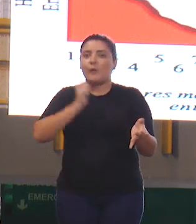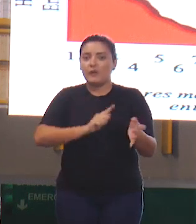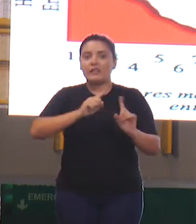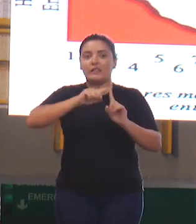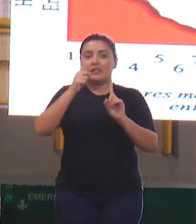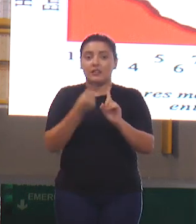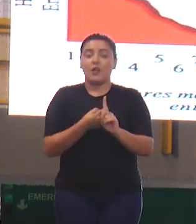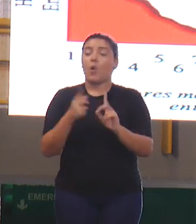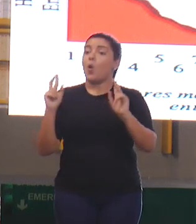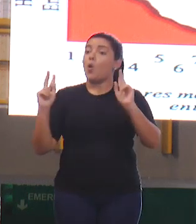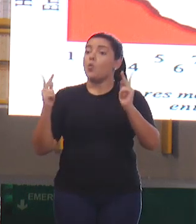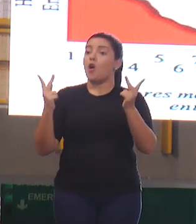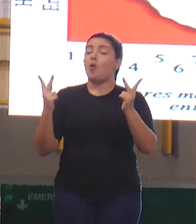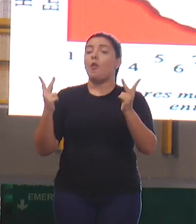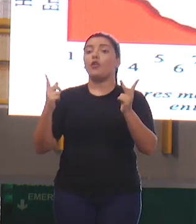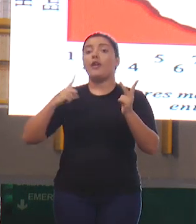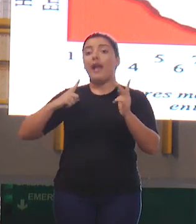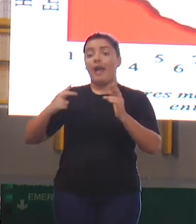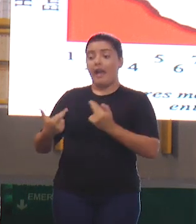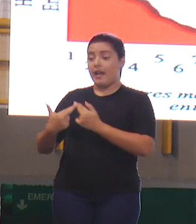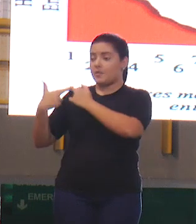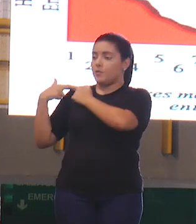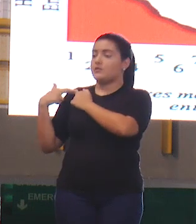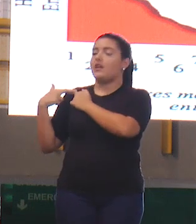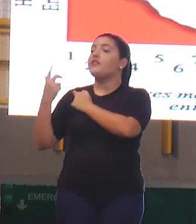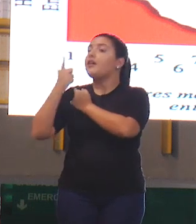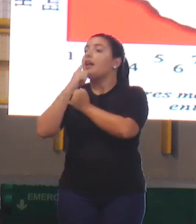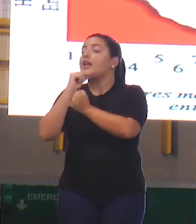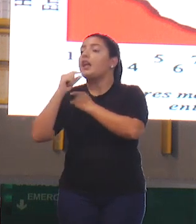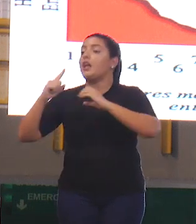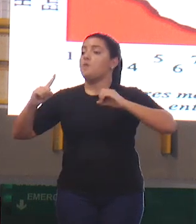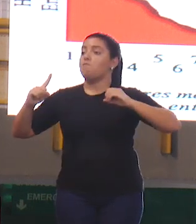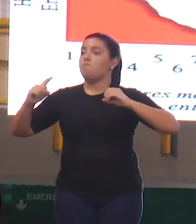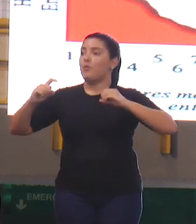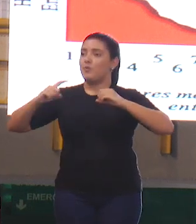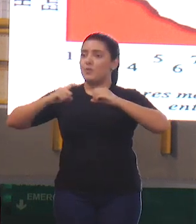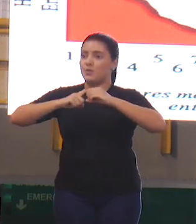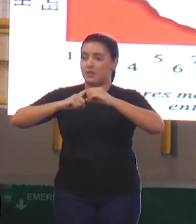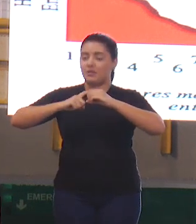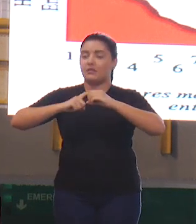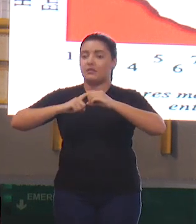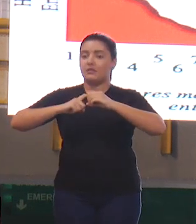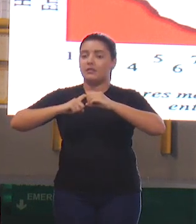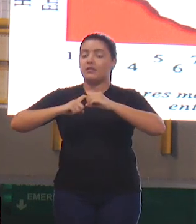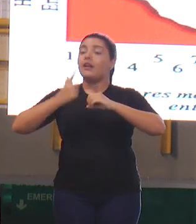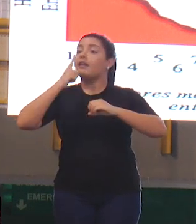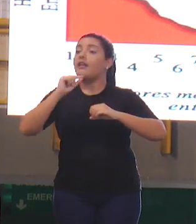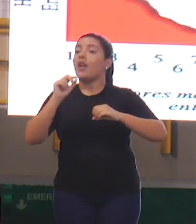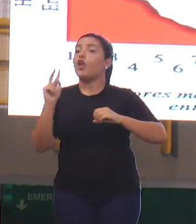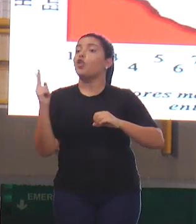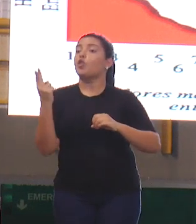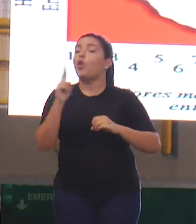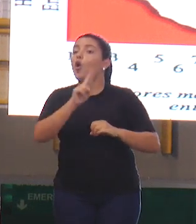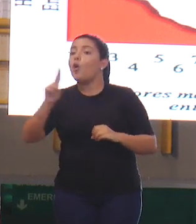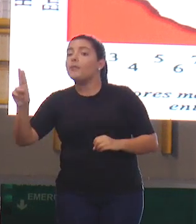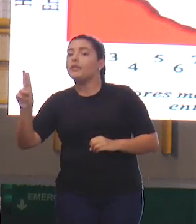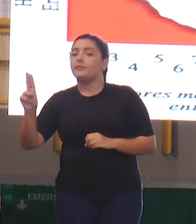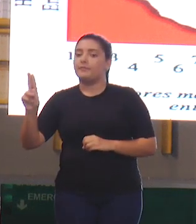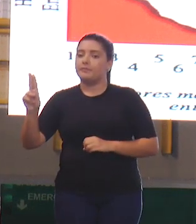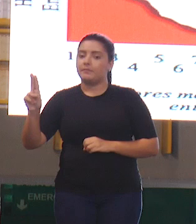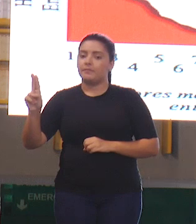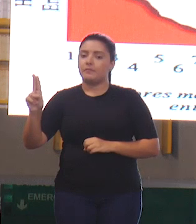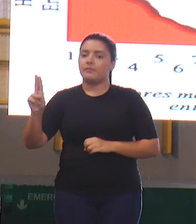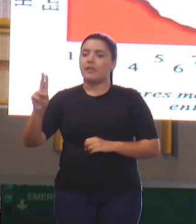o hormônio responsável pela ovulação. O hormônio responsável pela ovulação vai ser o